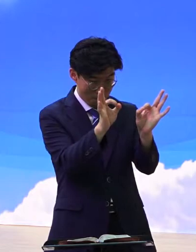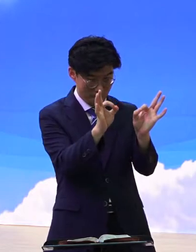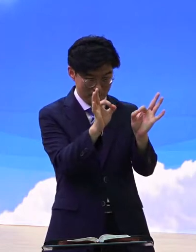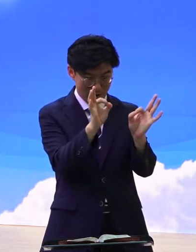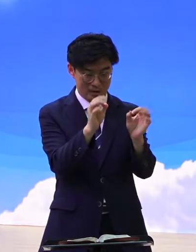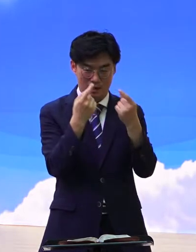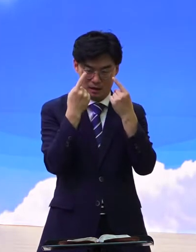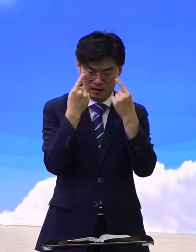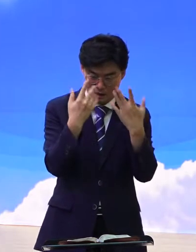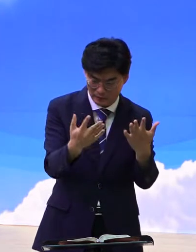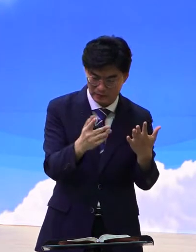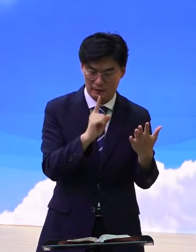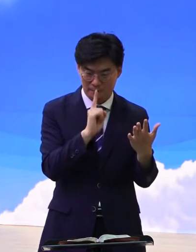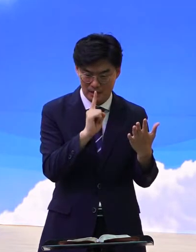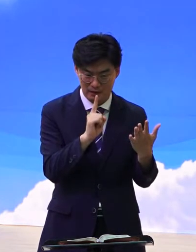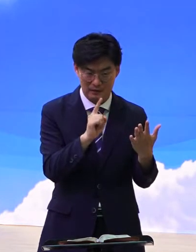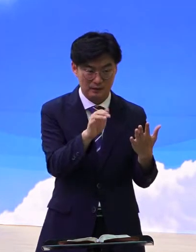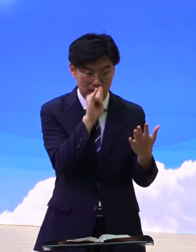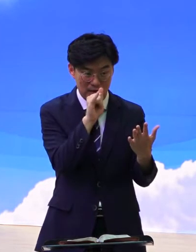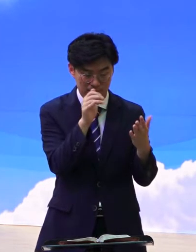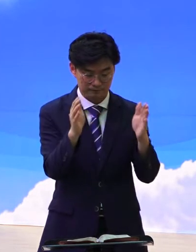그러나 여러분, 신앙은 그렇지 않습니다.